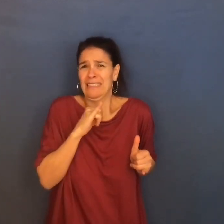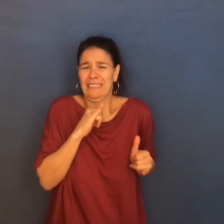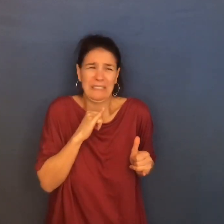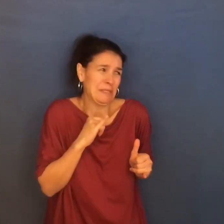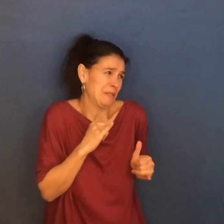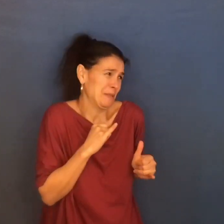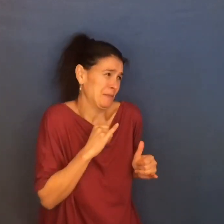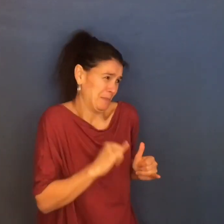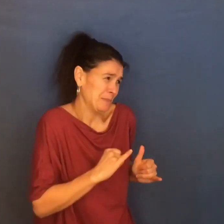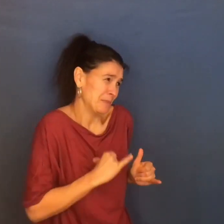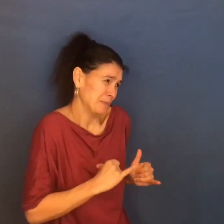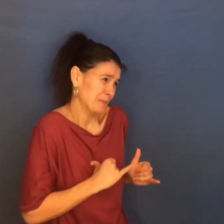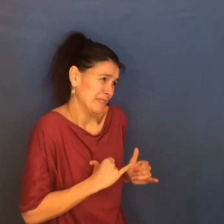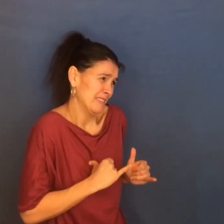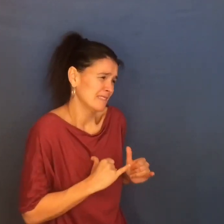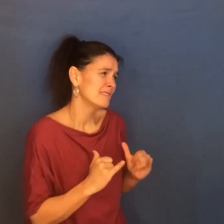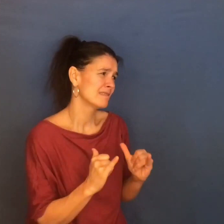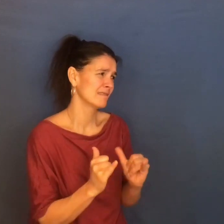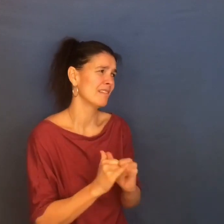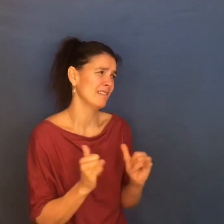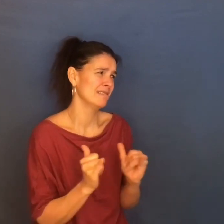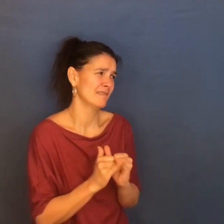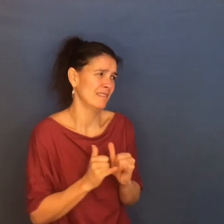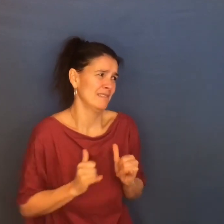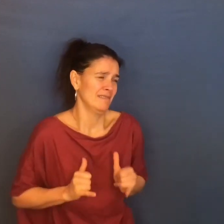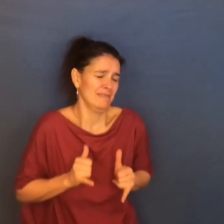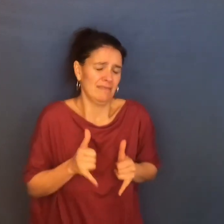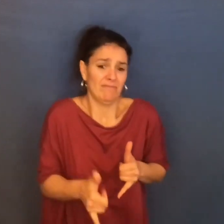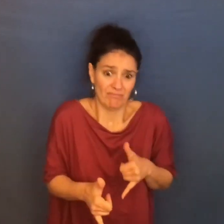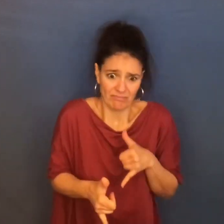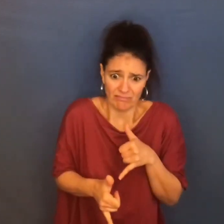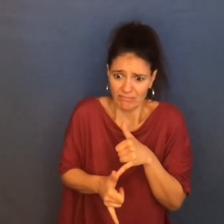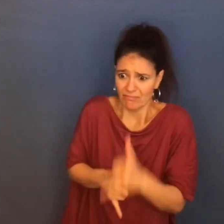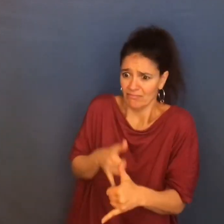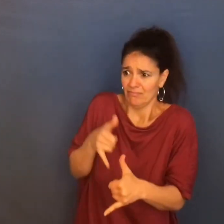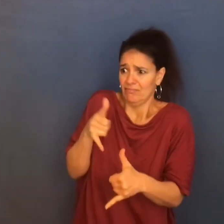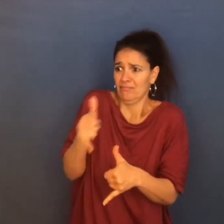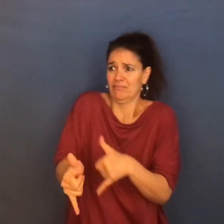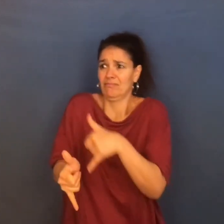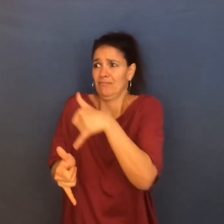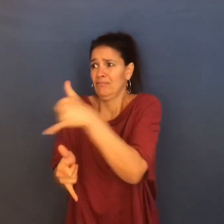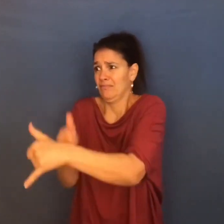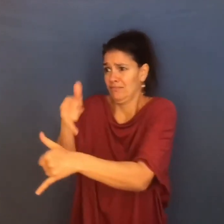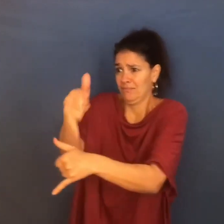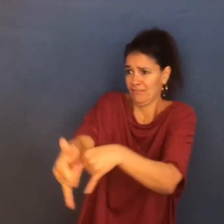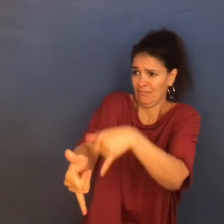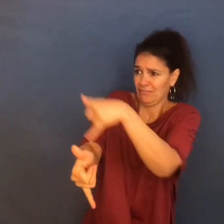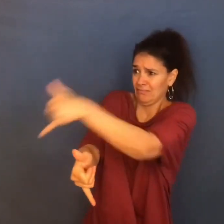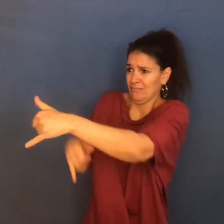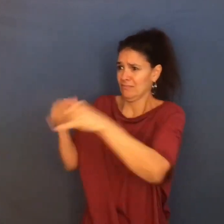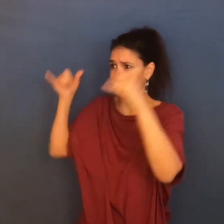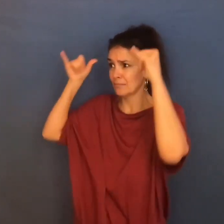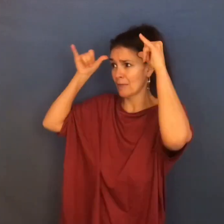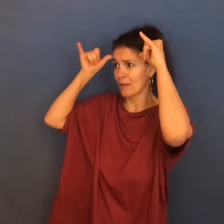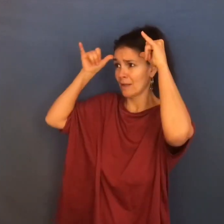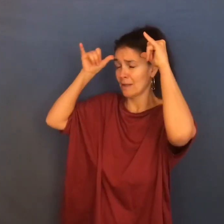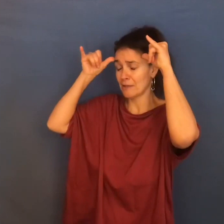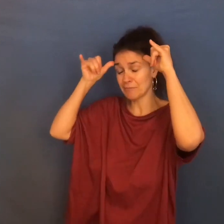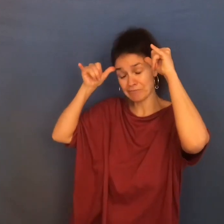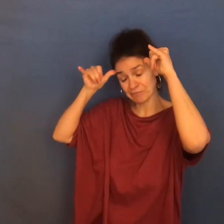Il eut tout à coup une envie pressante. Je dois faire pipi et caca, s'excusa-t-il en s'éloignant.